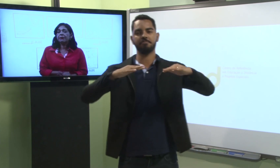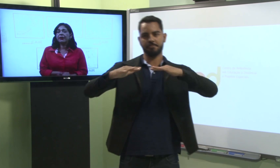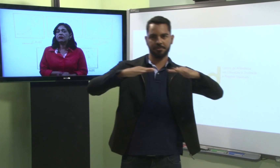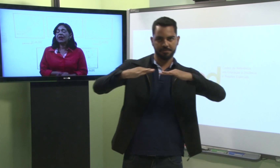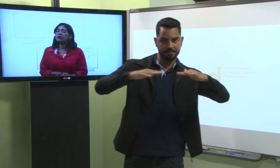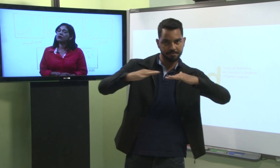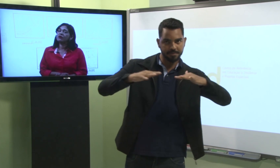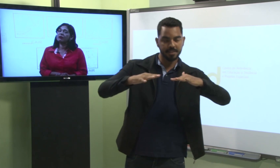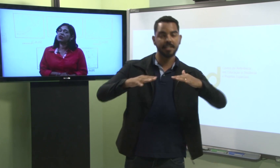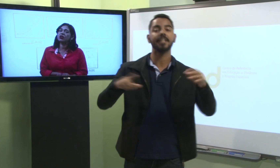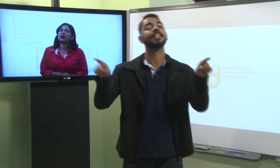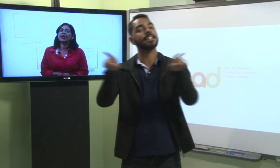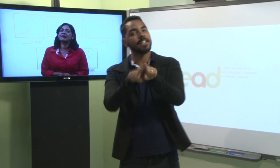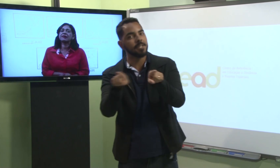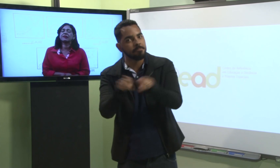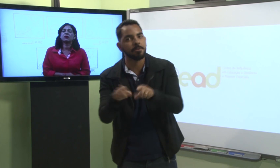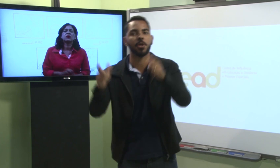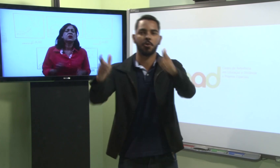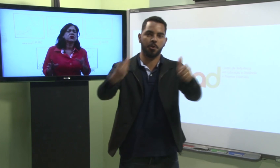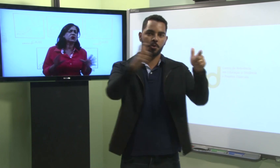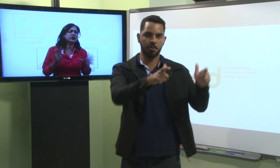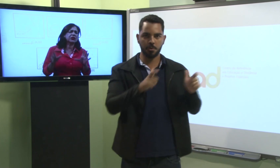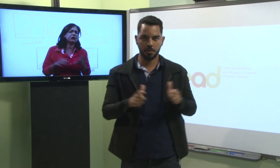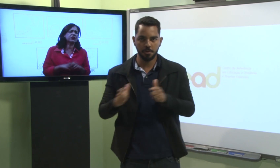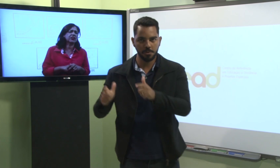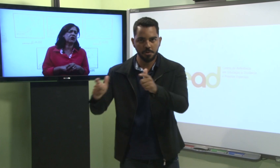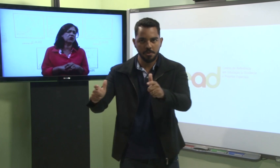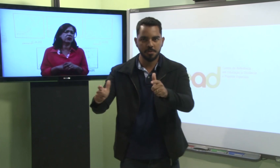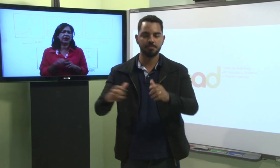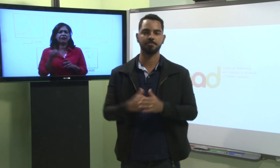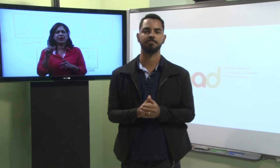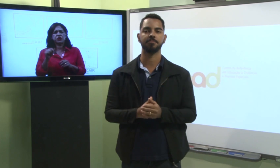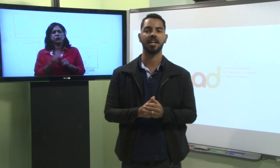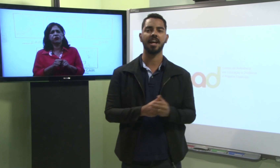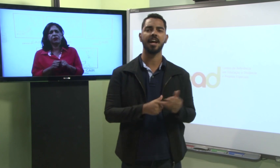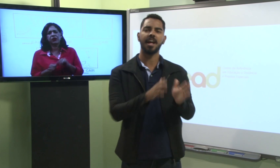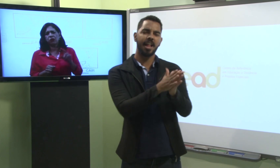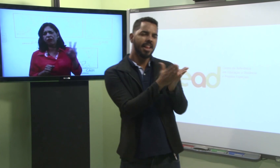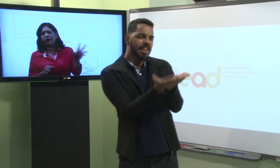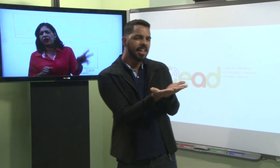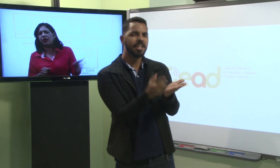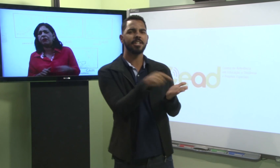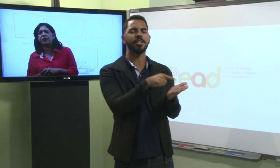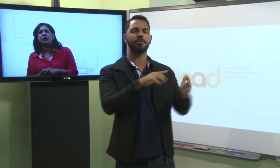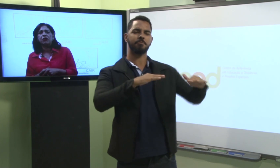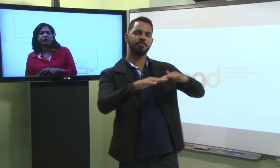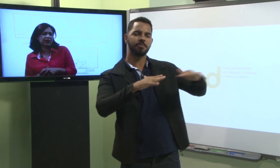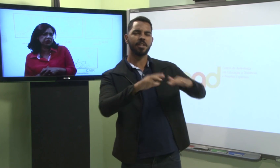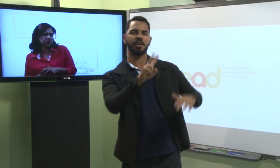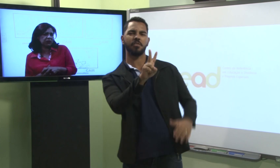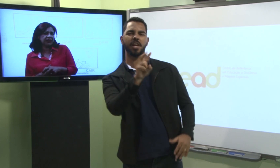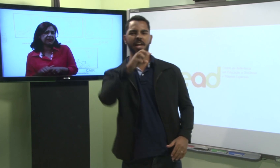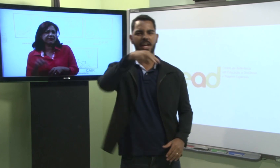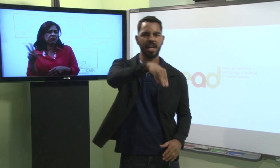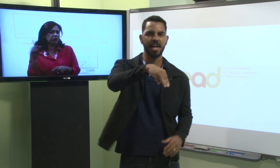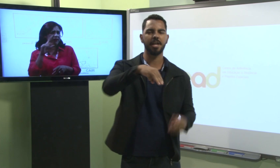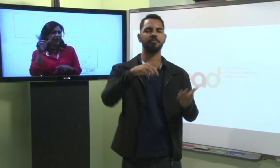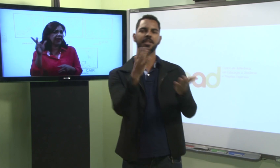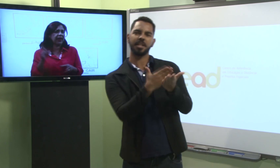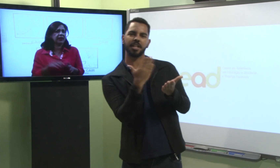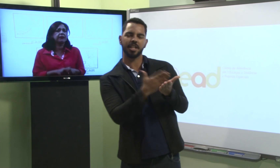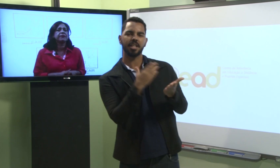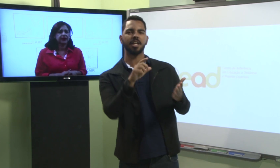e também usados nos verbos de localização. Nos livros você vai encontrar verbos de movimento com VM, verbos de localização